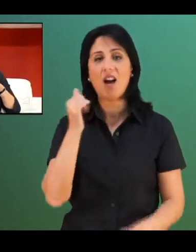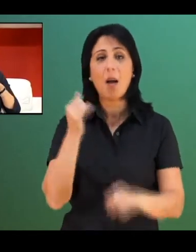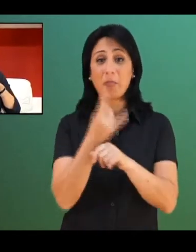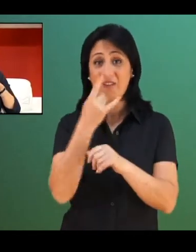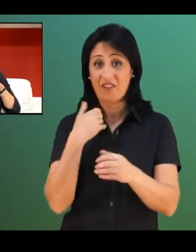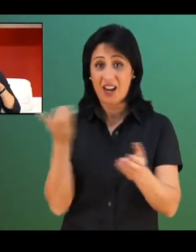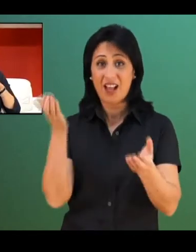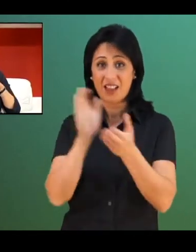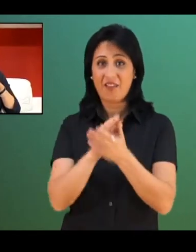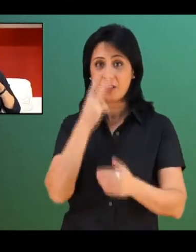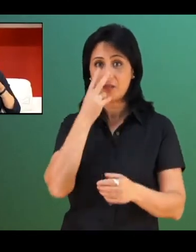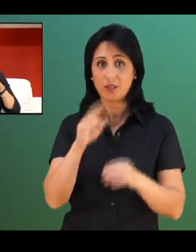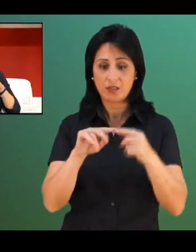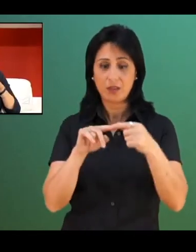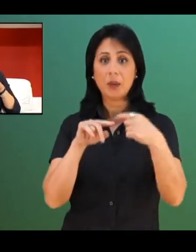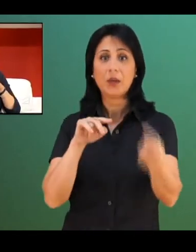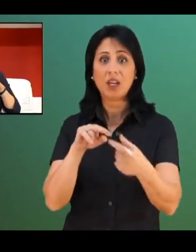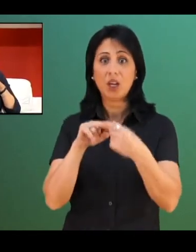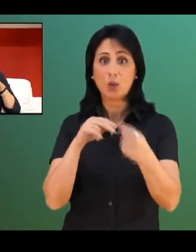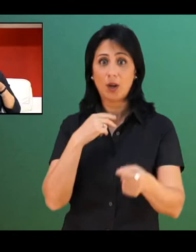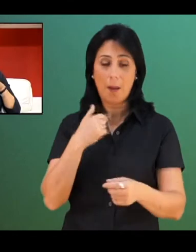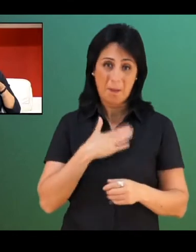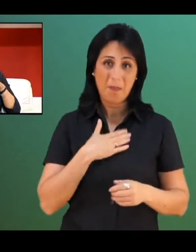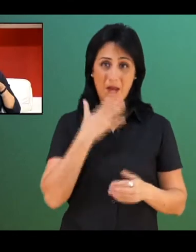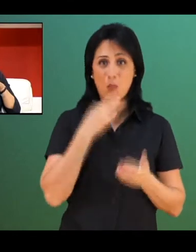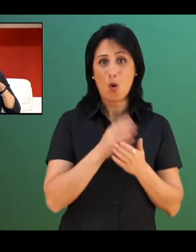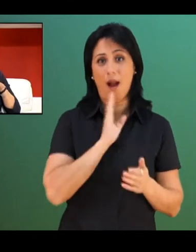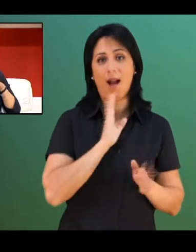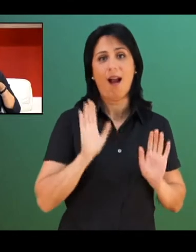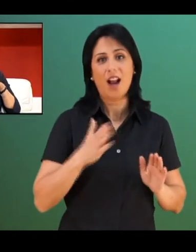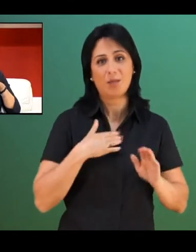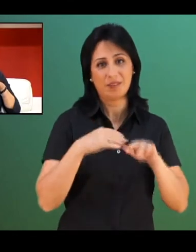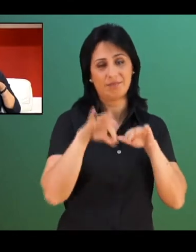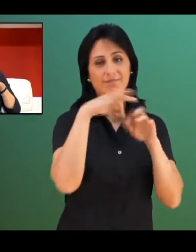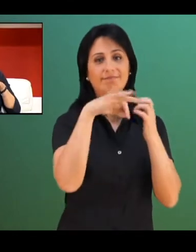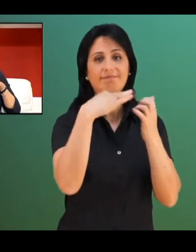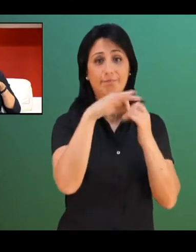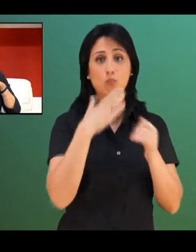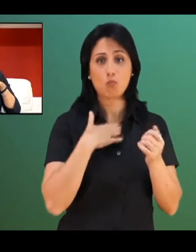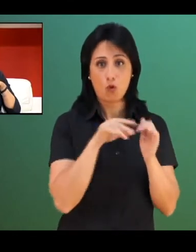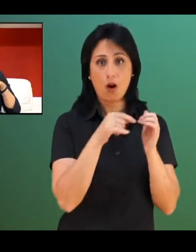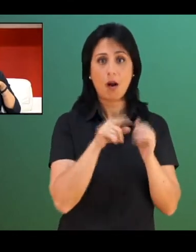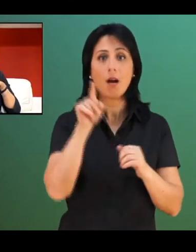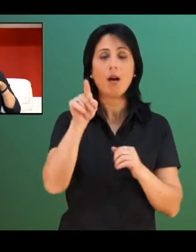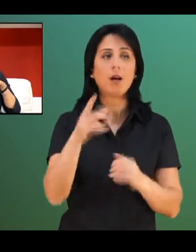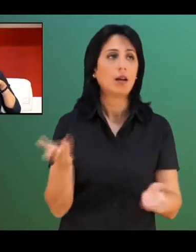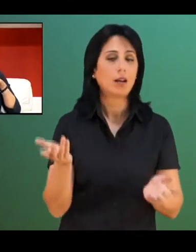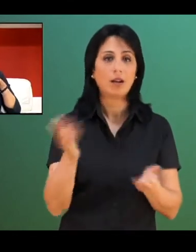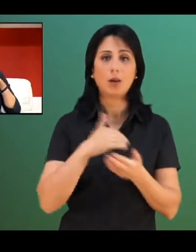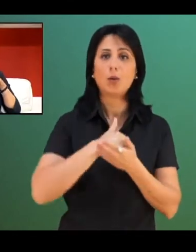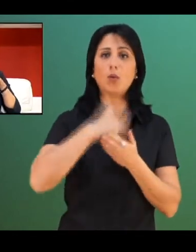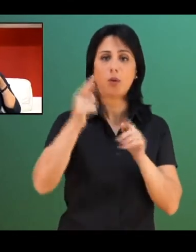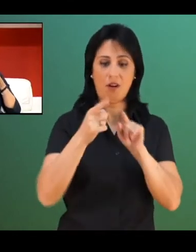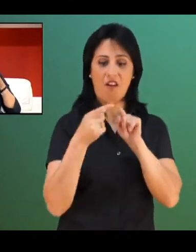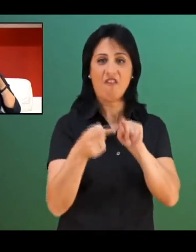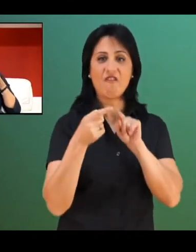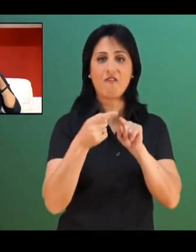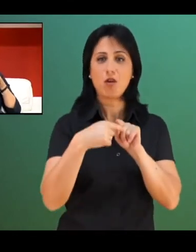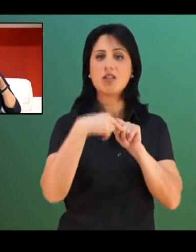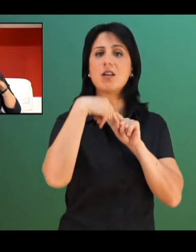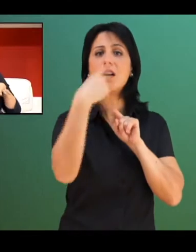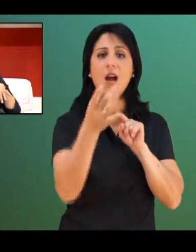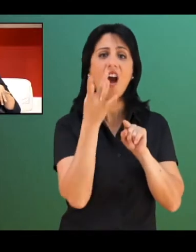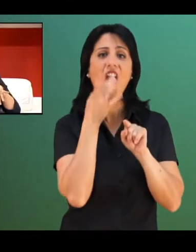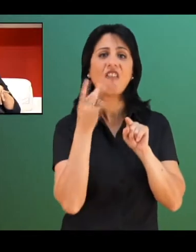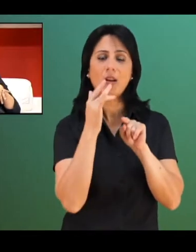ინგას გაკეთებული ულამაზესი და იმან ჰქონდა ჩემზე გრძელი აი ესეთი ვარდისფრად ლაპლაპებდა და ვიცი რა ეხა ესეთი